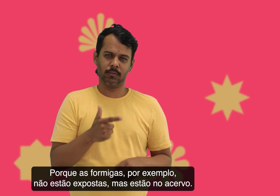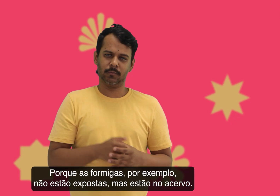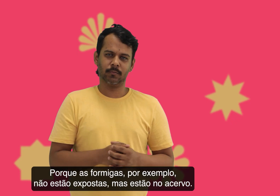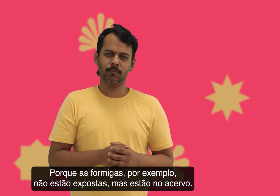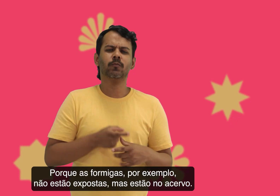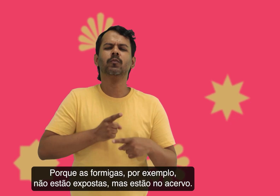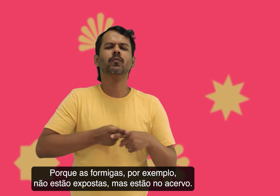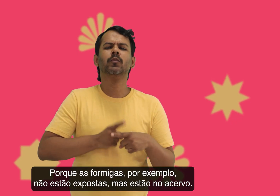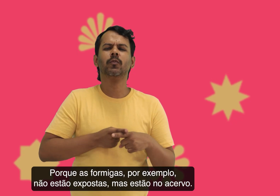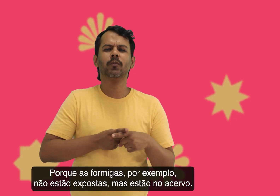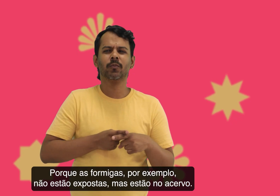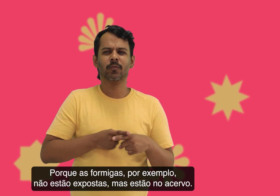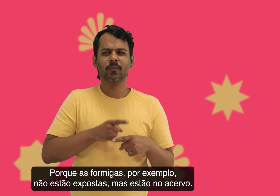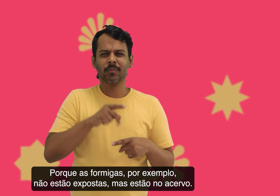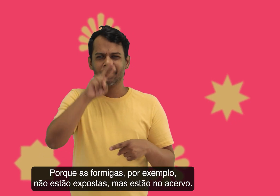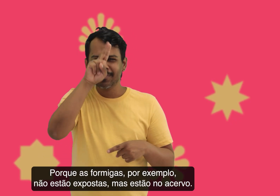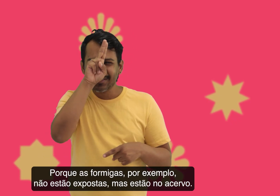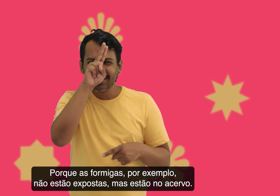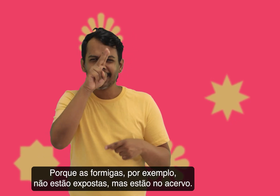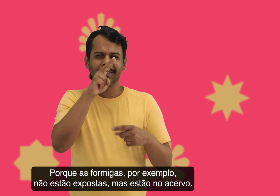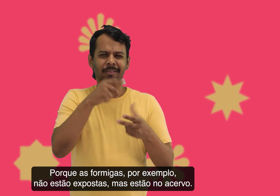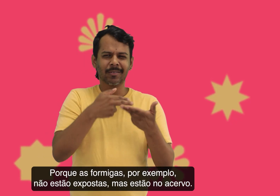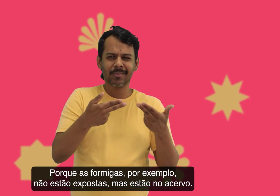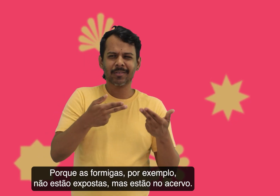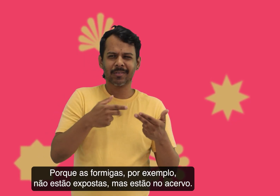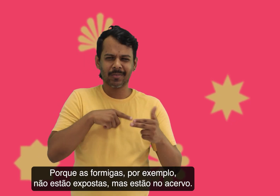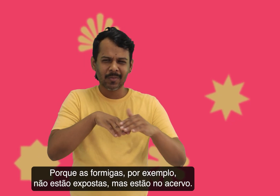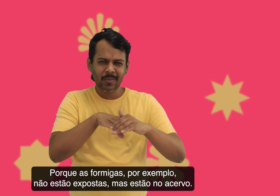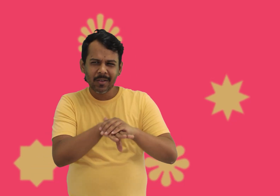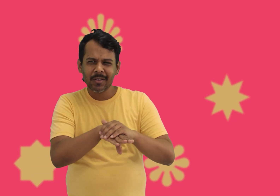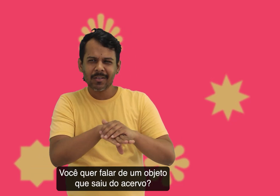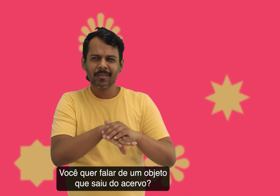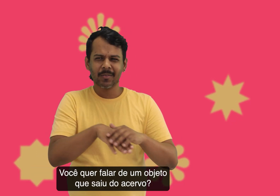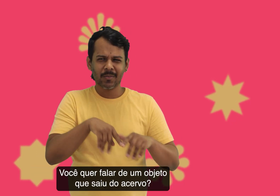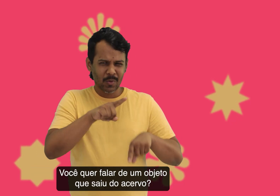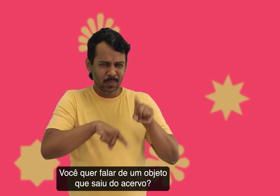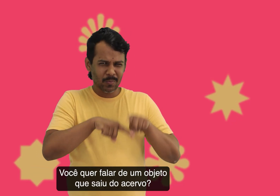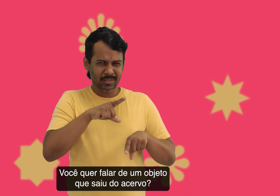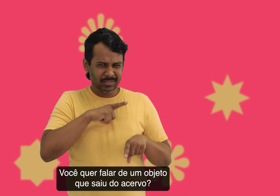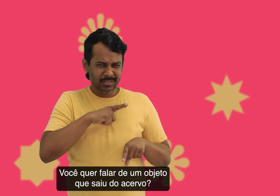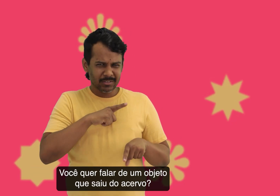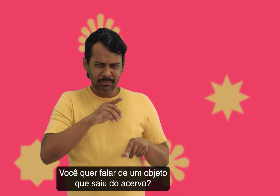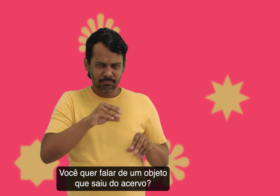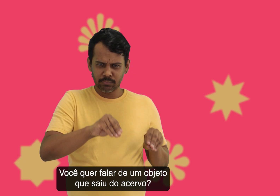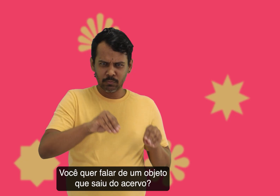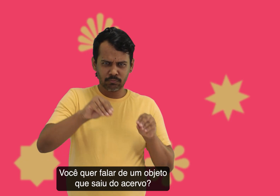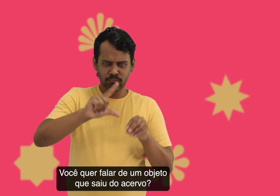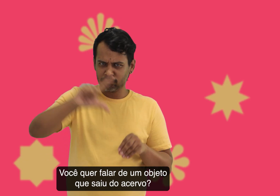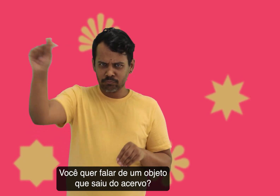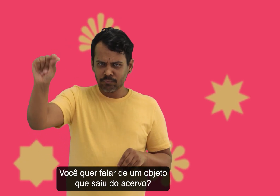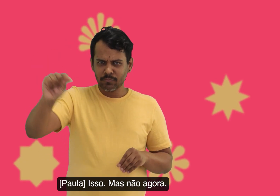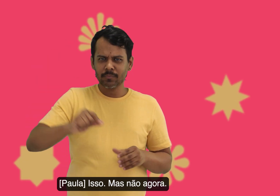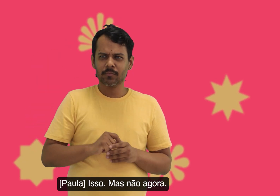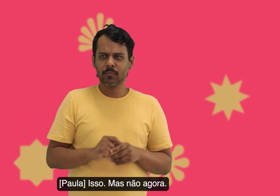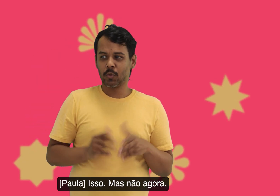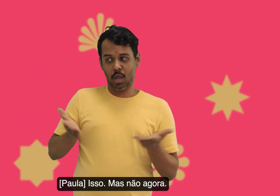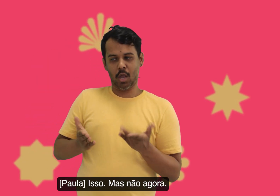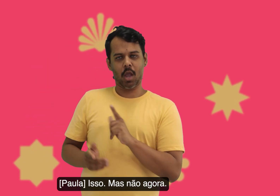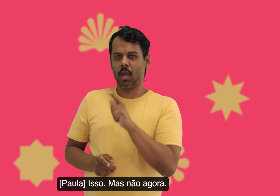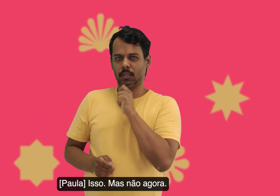acervo? Porque as formigas, por exemplo, não estão expostas, mas estão no acervo, né? Você quer falar de um objeto que saiu do acervo? Isso,